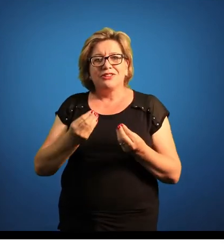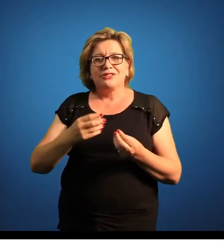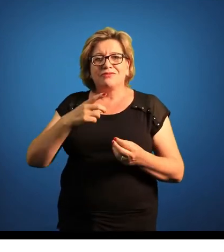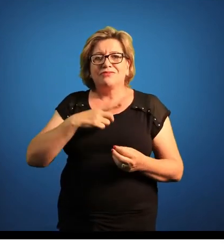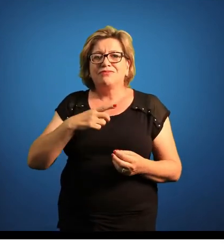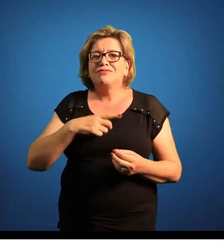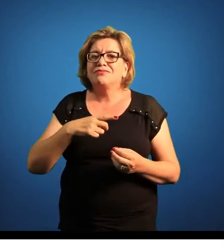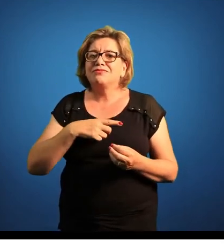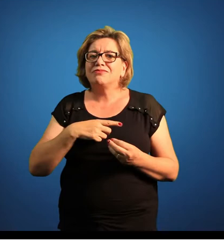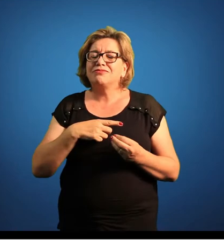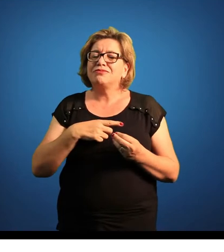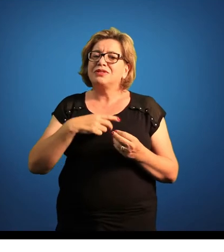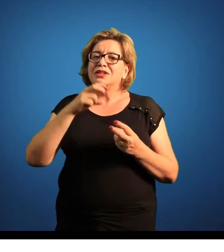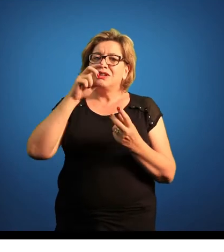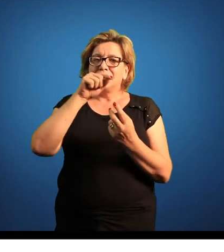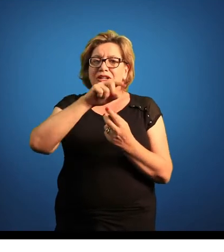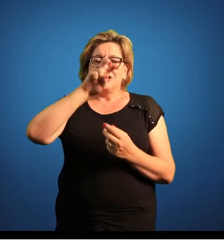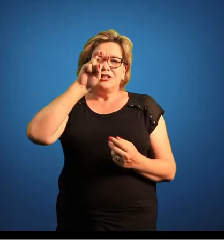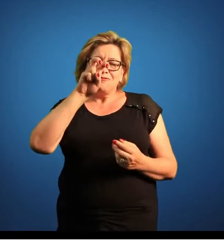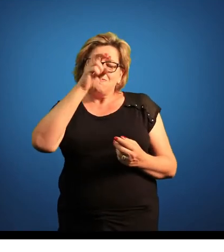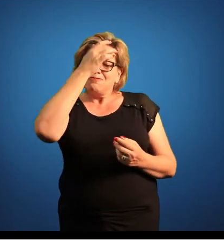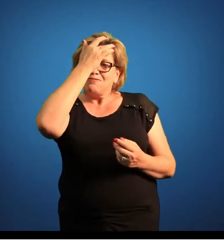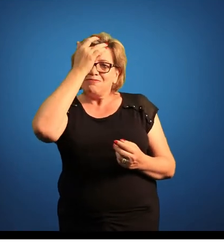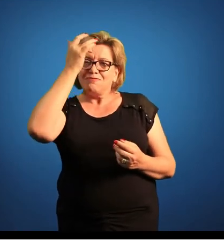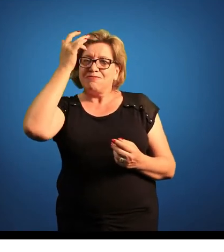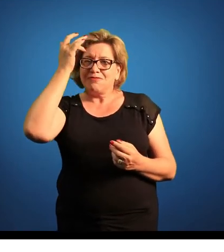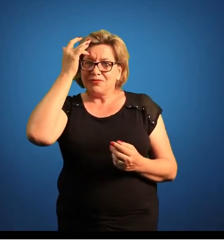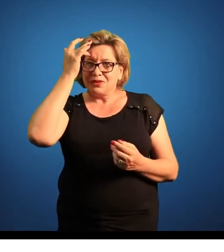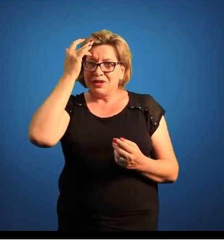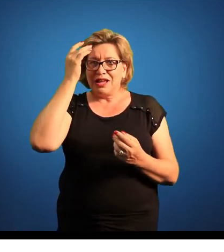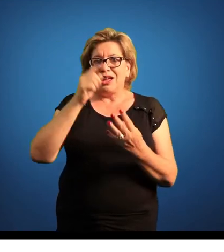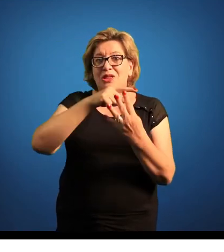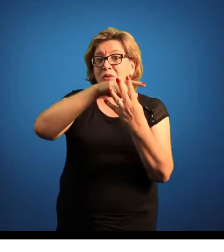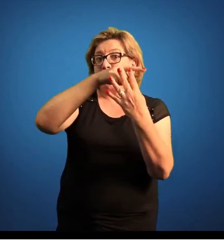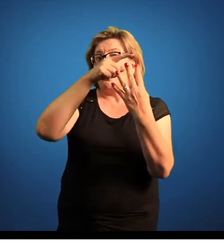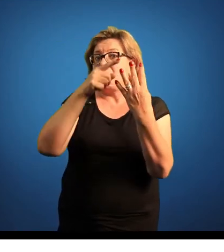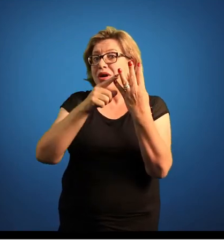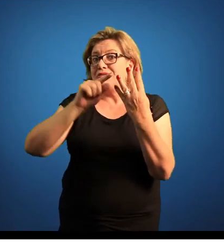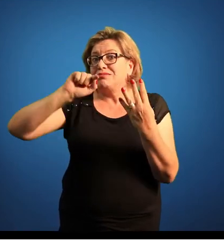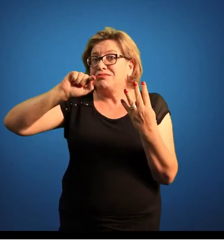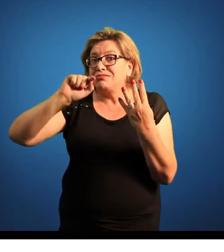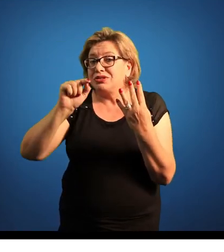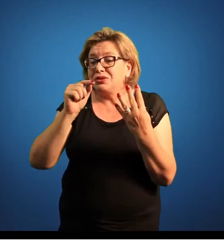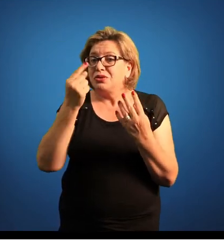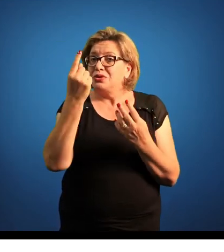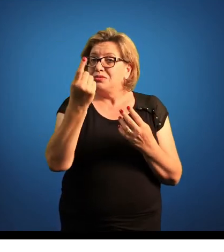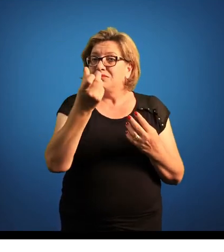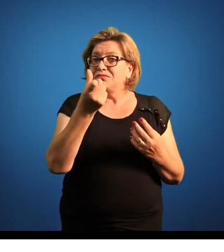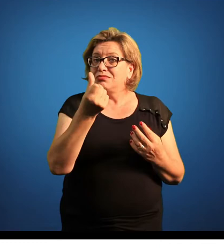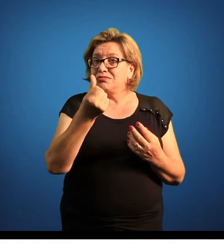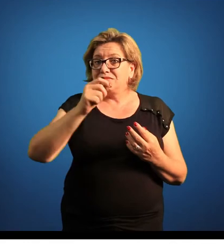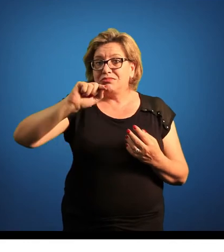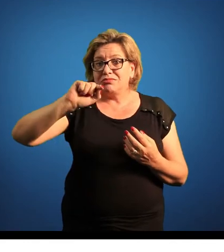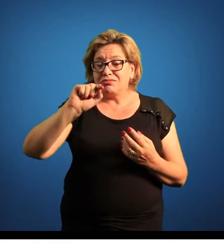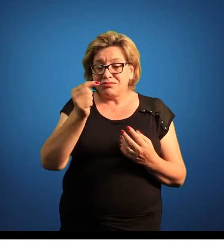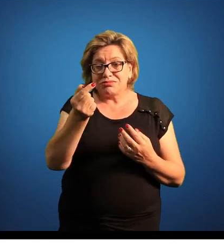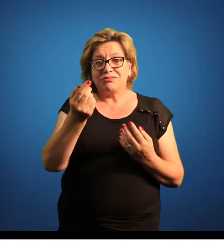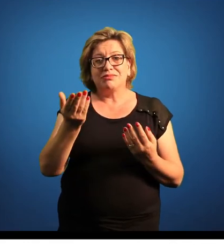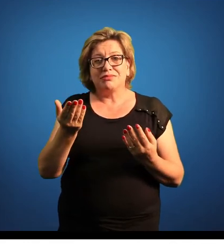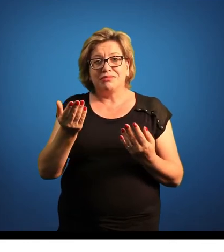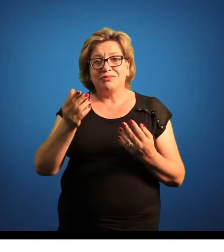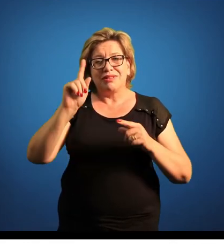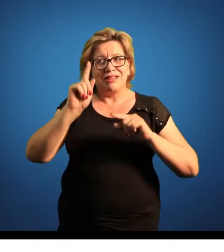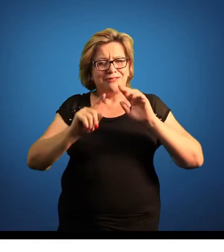eu teria 5 pessoas, onde 4 ganham 1.000 e uma ganha 6.000?